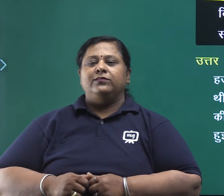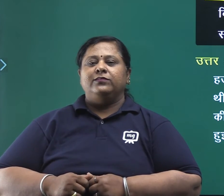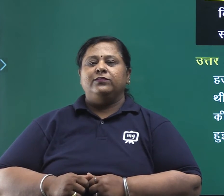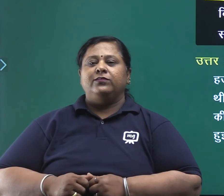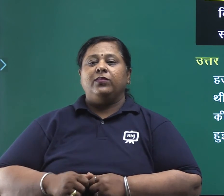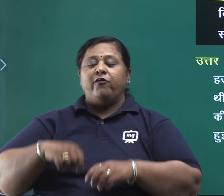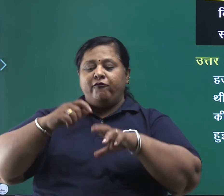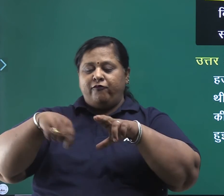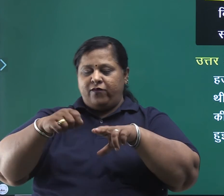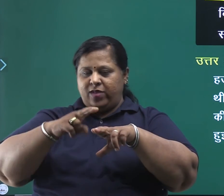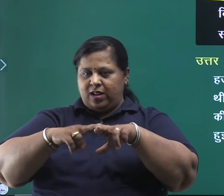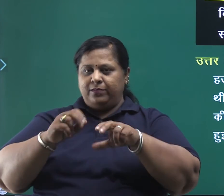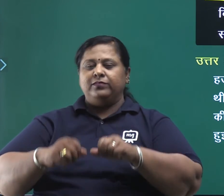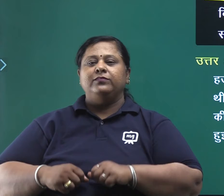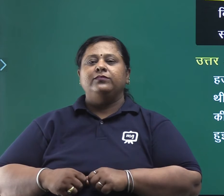फिल्म